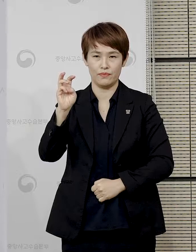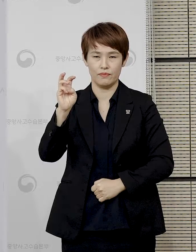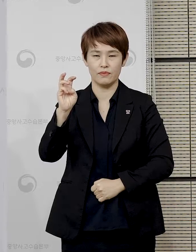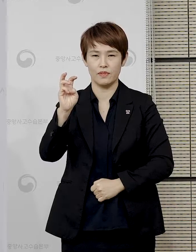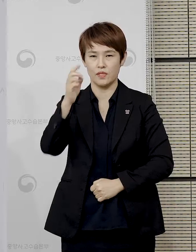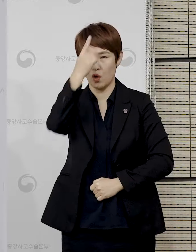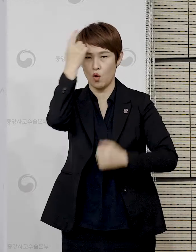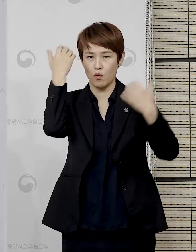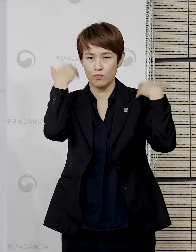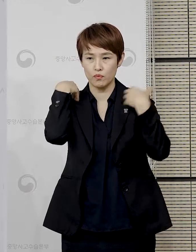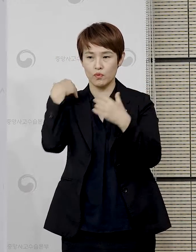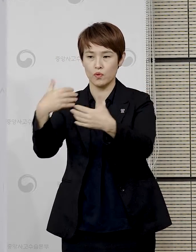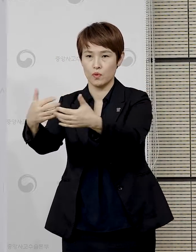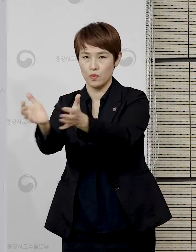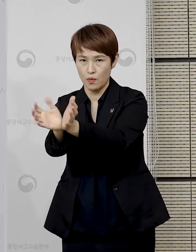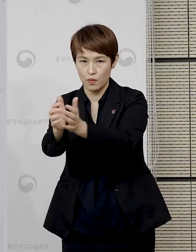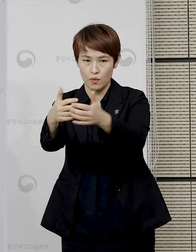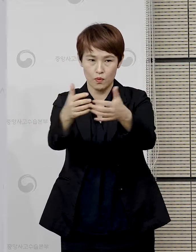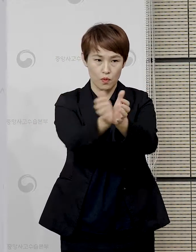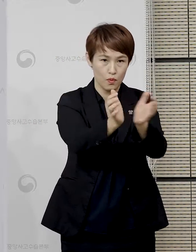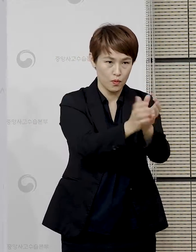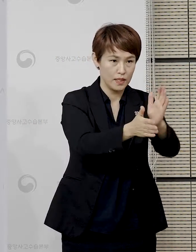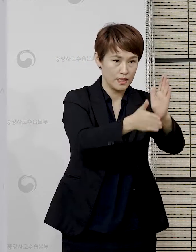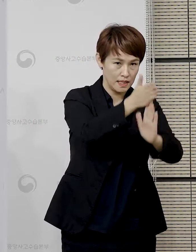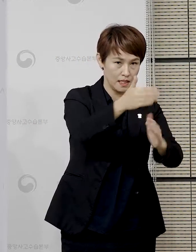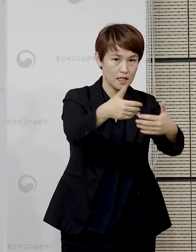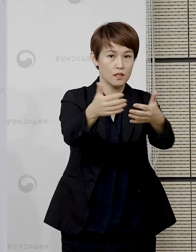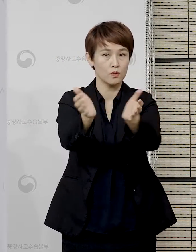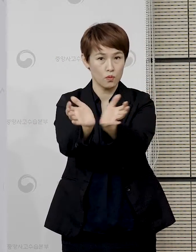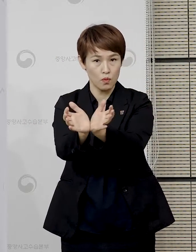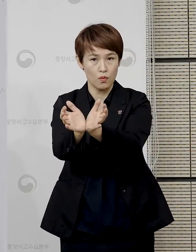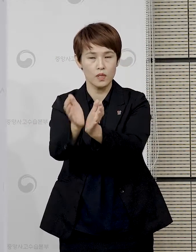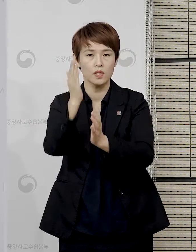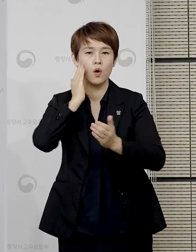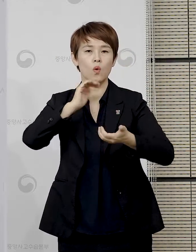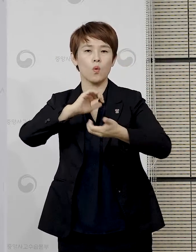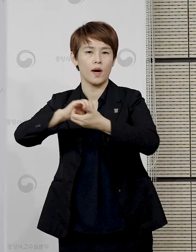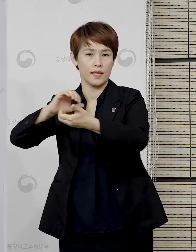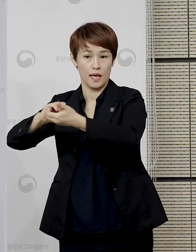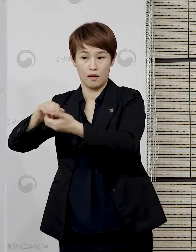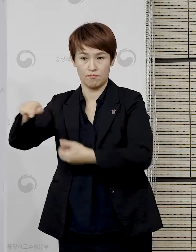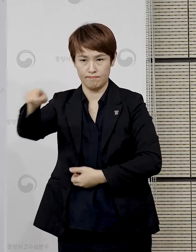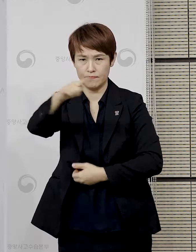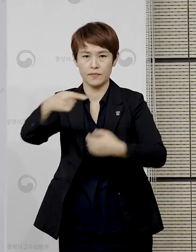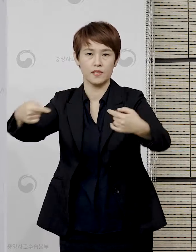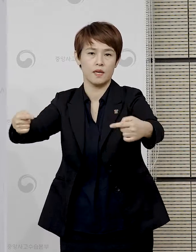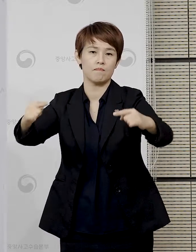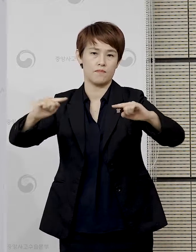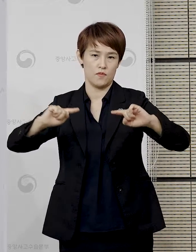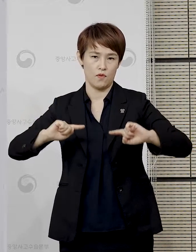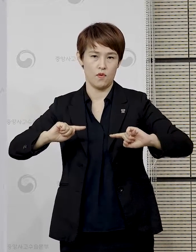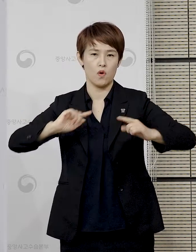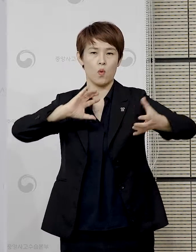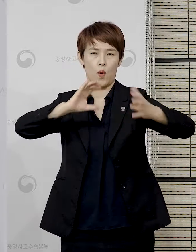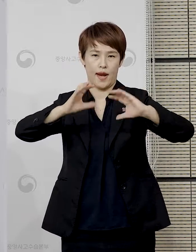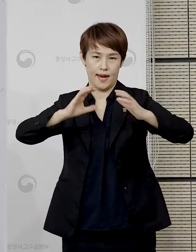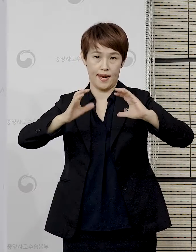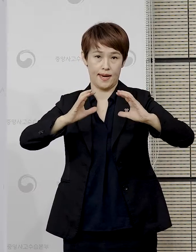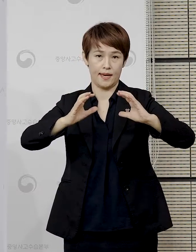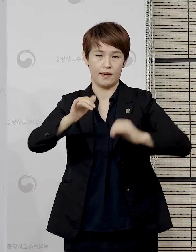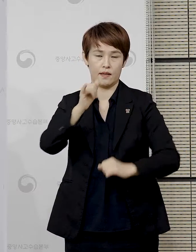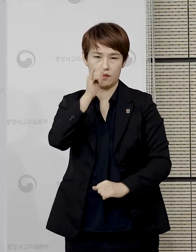정부 각 부처와 시도 그리고 청와대가 참석하여 진행되고 있는 회의의